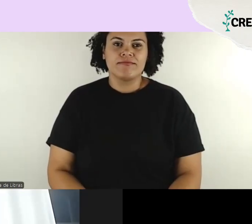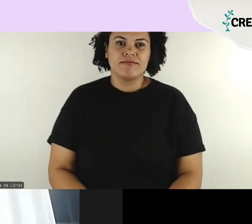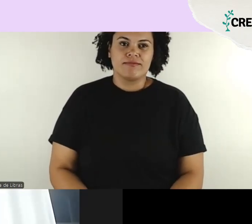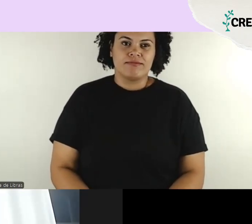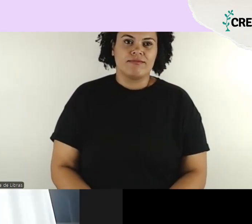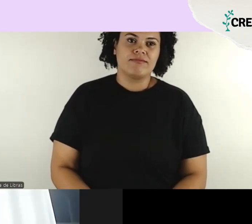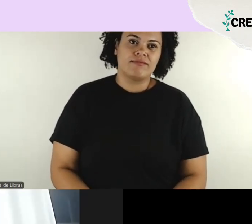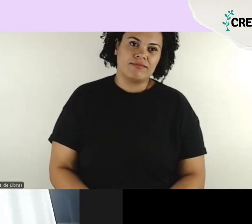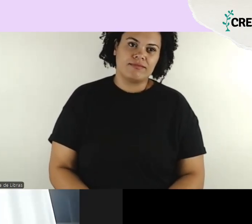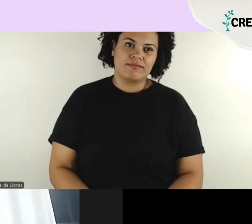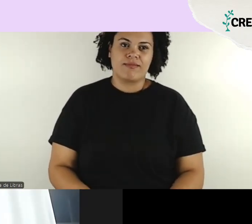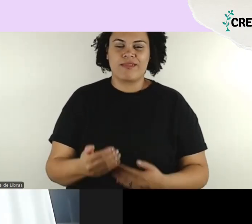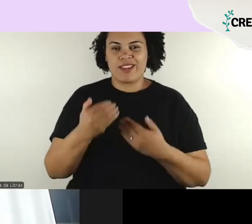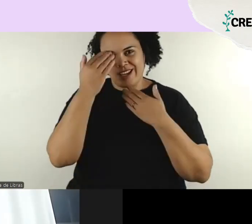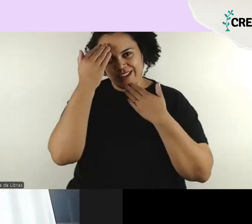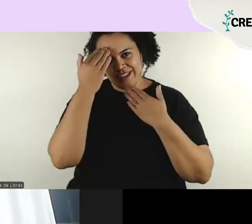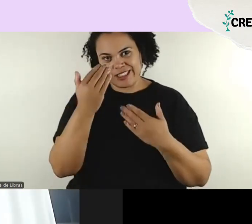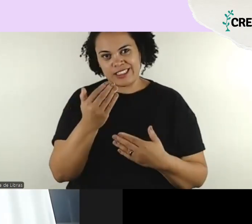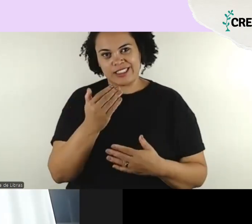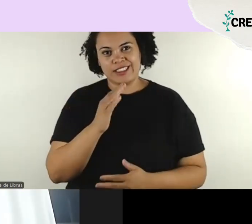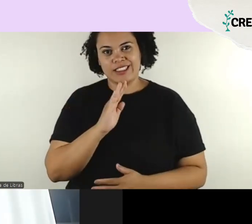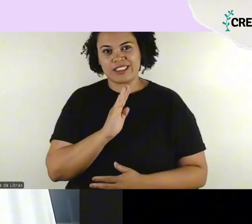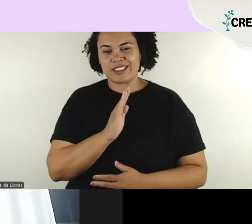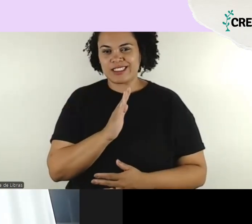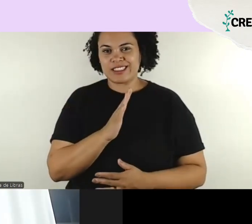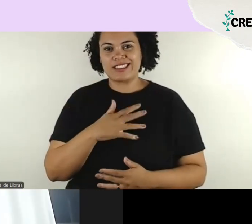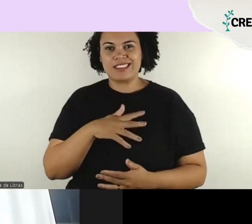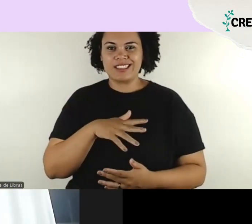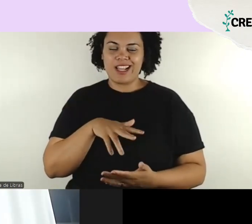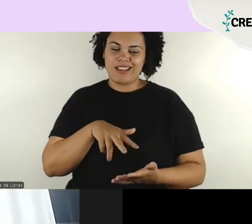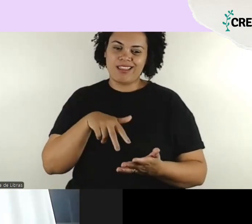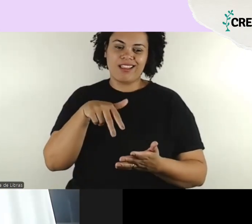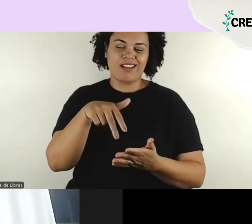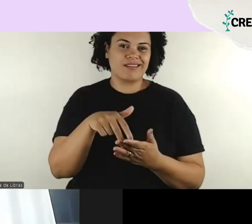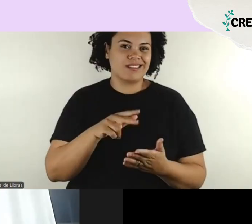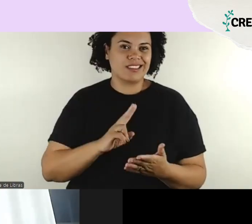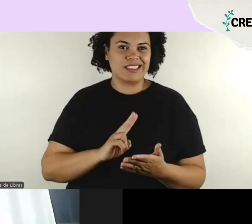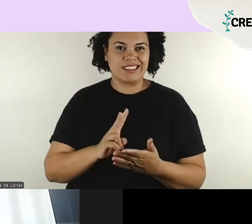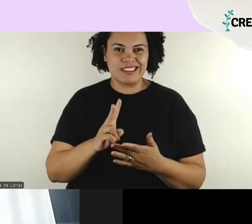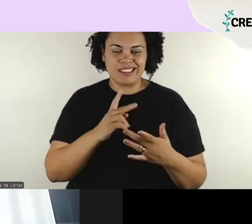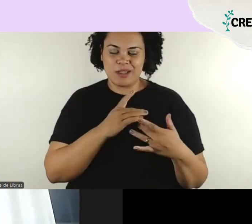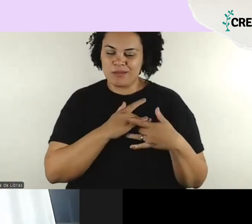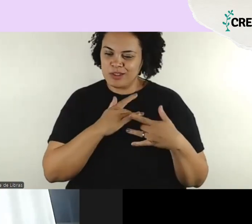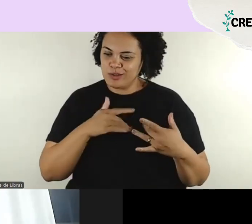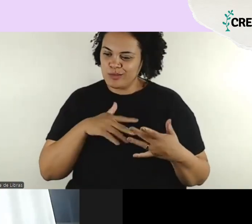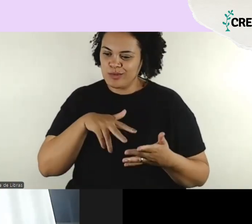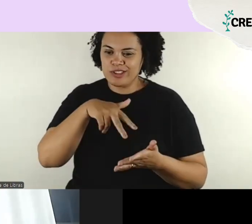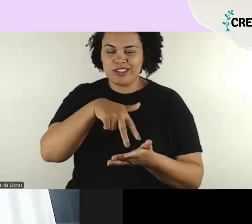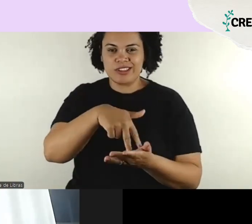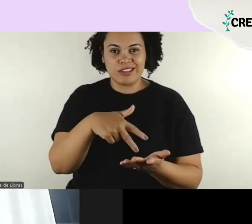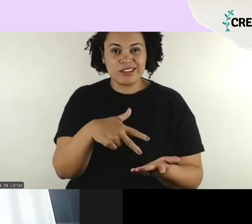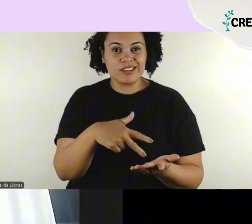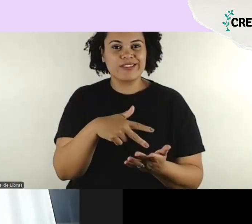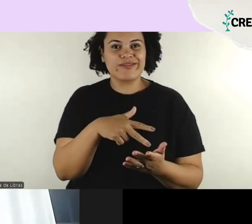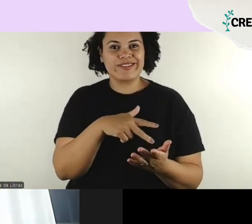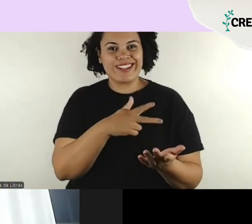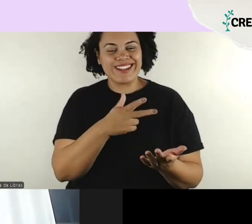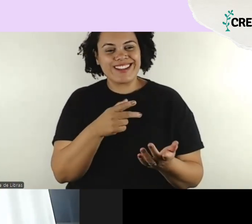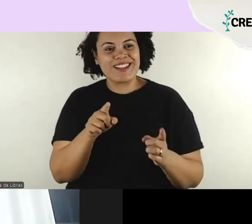Antes, eu já queria agradecer pela sua disponibilidade, ser sempre muito disponível e também muito